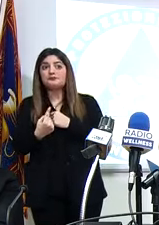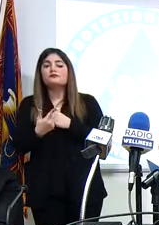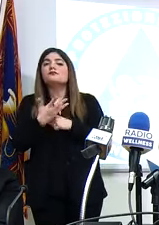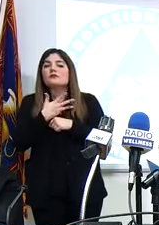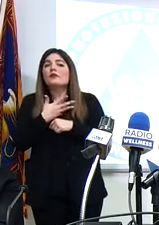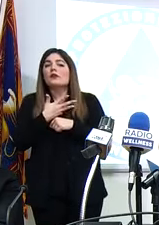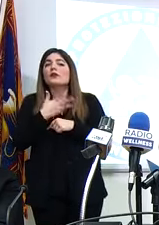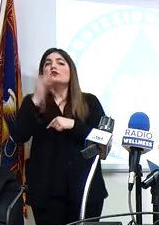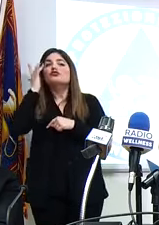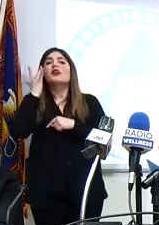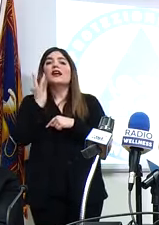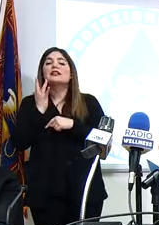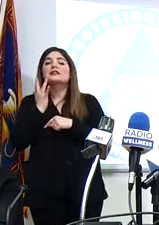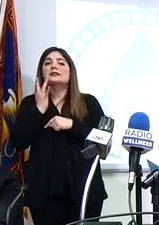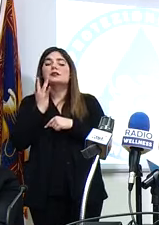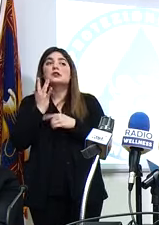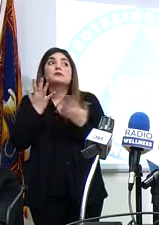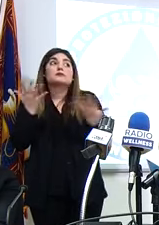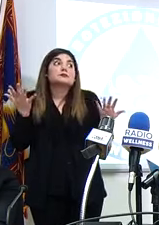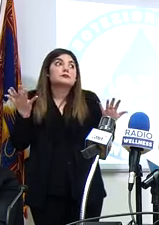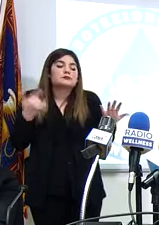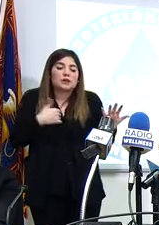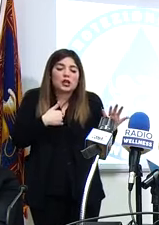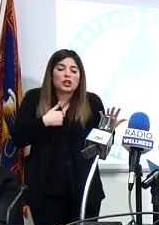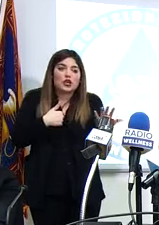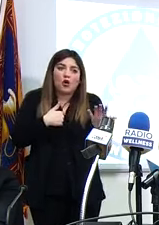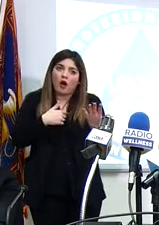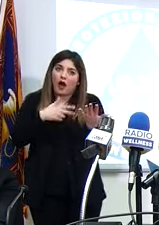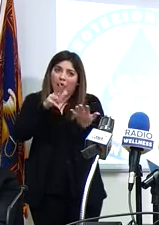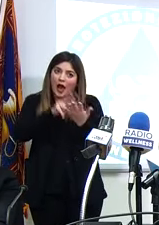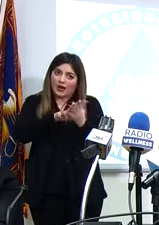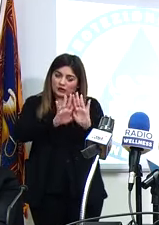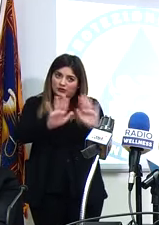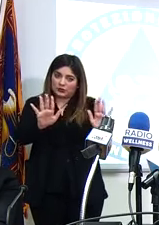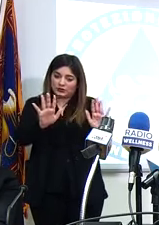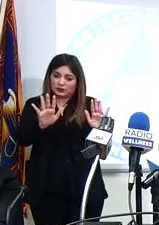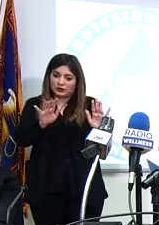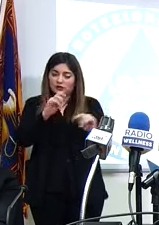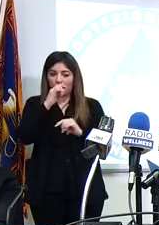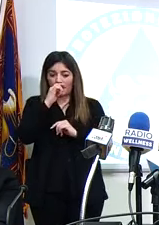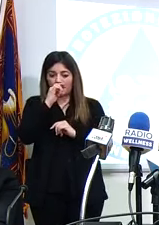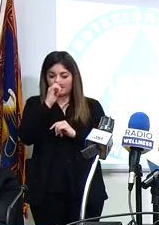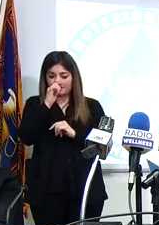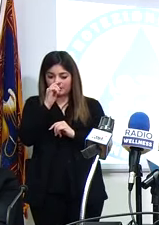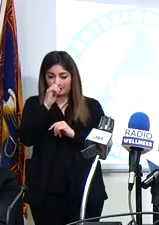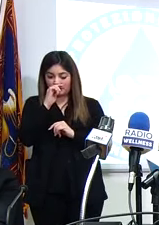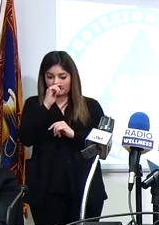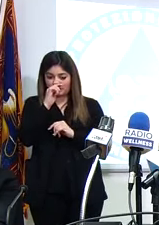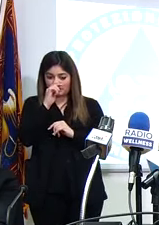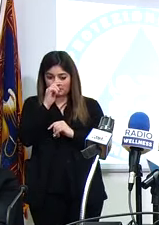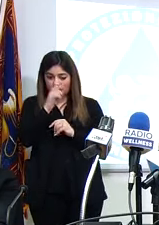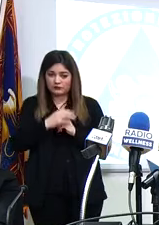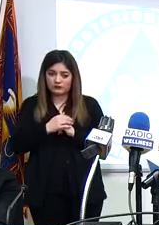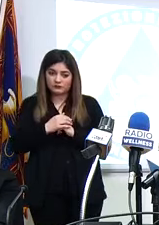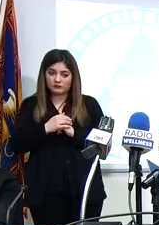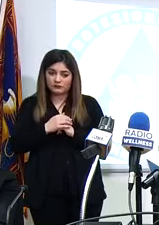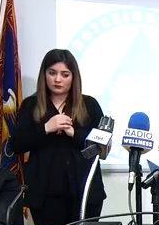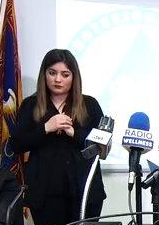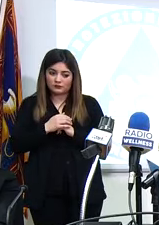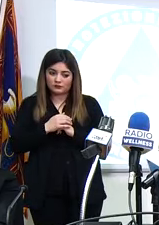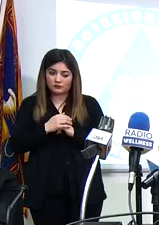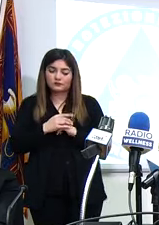C'è questo rischio. Ecco, vi posso garantire che questo si era visto in modello sperimentale nei macachi infettati